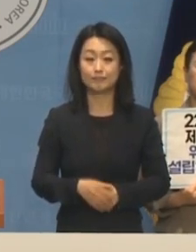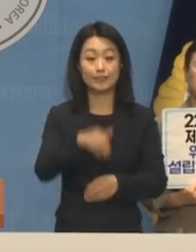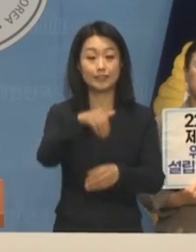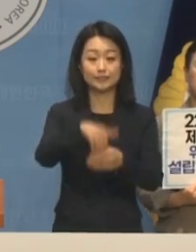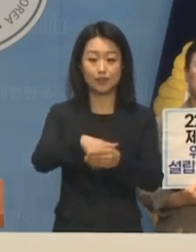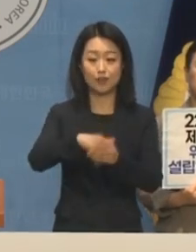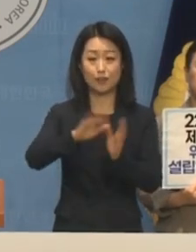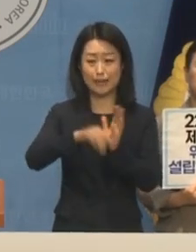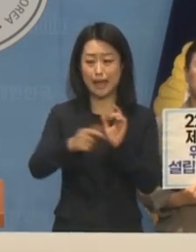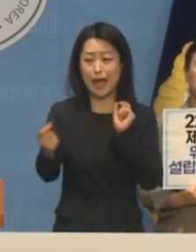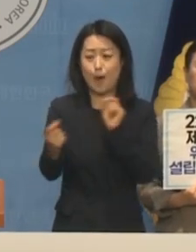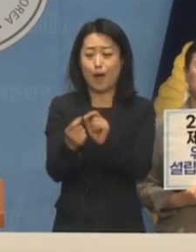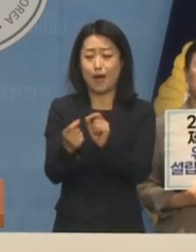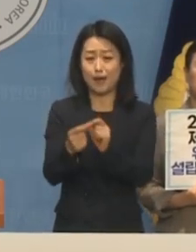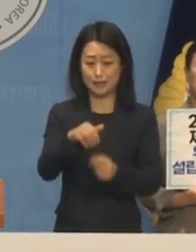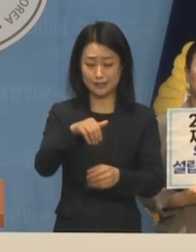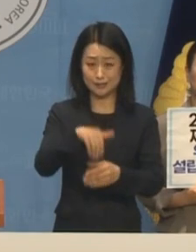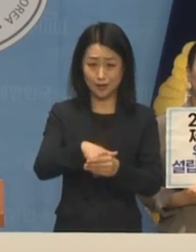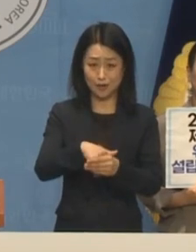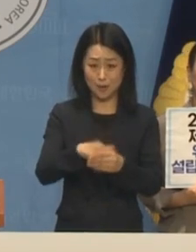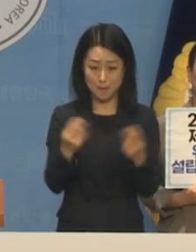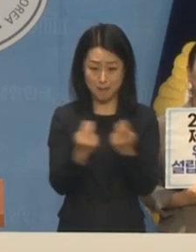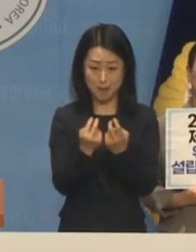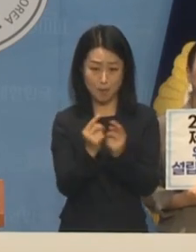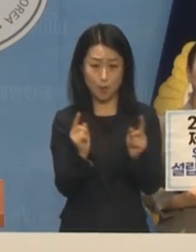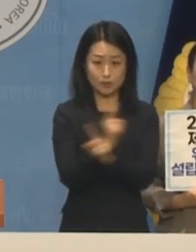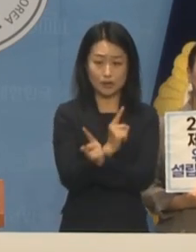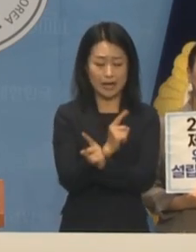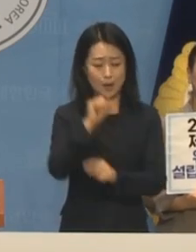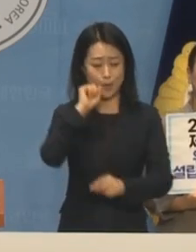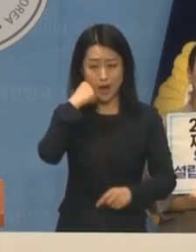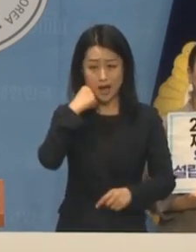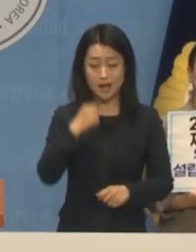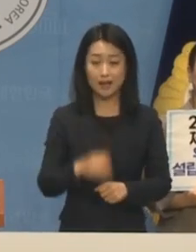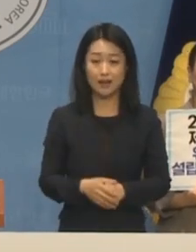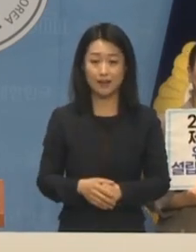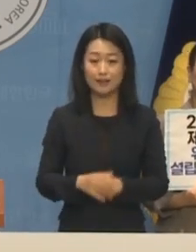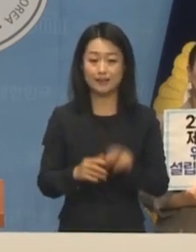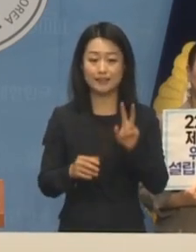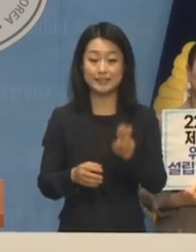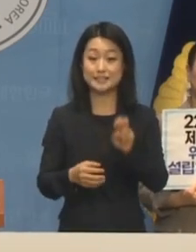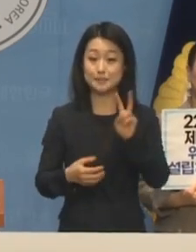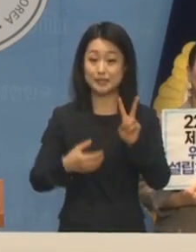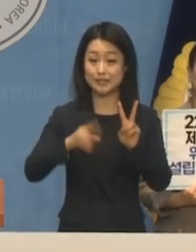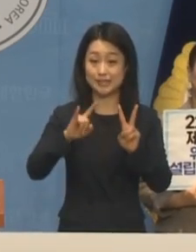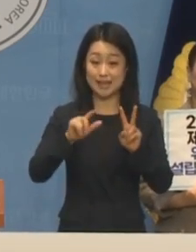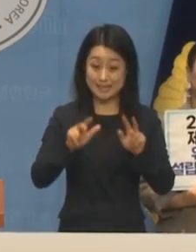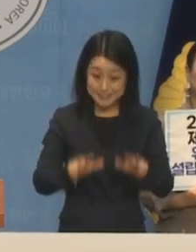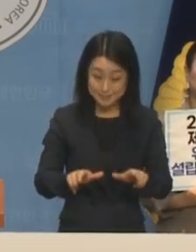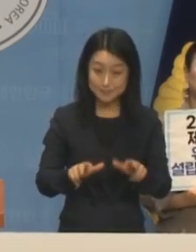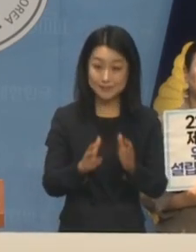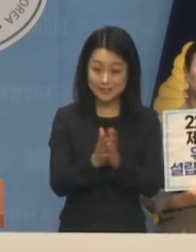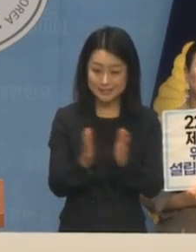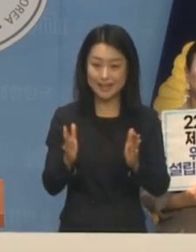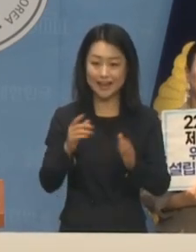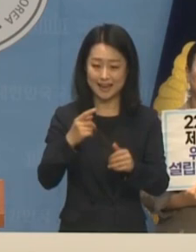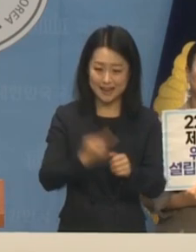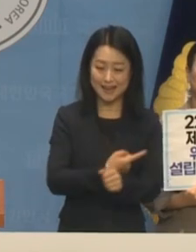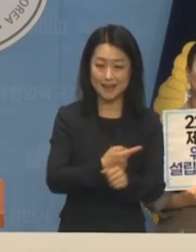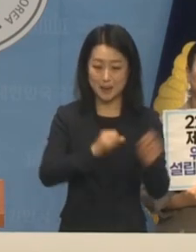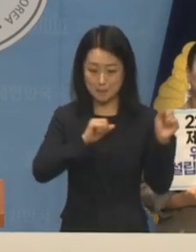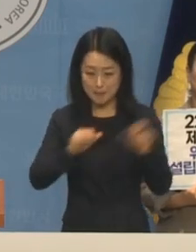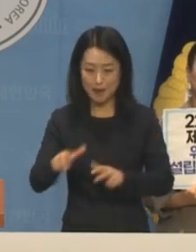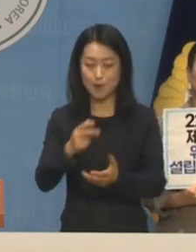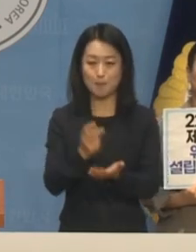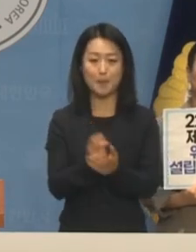선거 때 가서 선거제도를 고치는 일은 불가능합니다. 22대가 시작되는 지금 시점이 저희들은 적기라고 보고